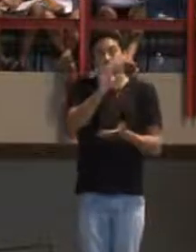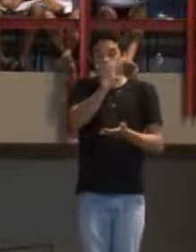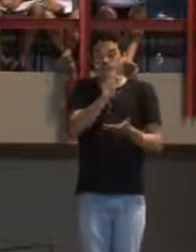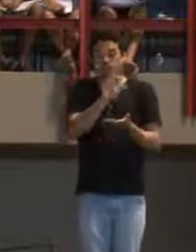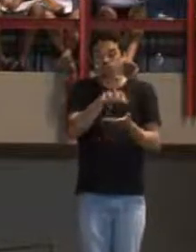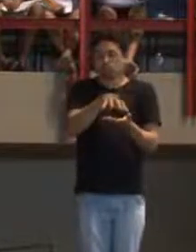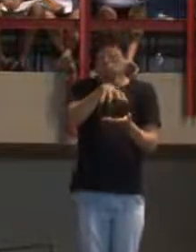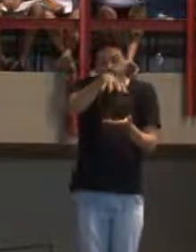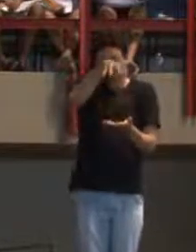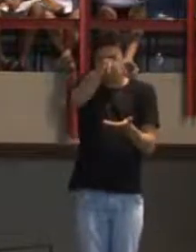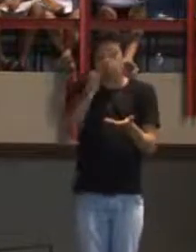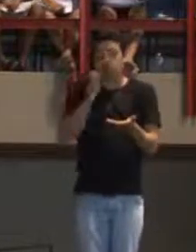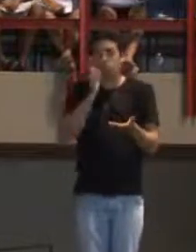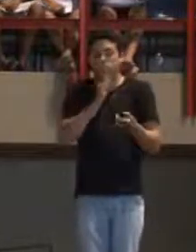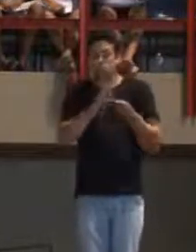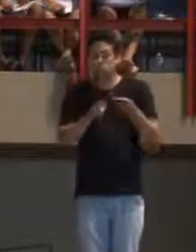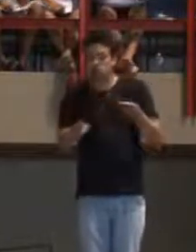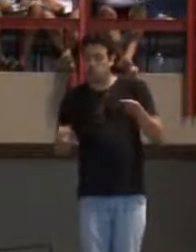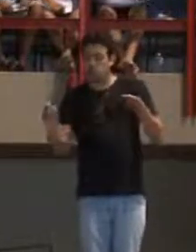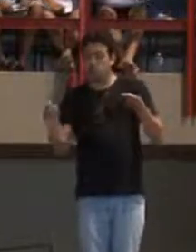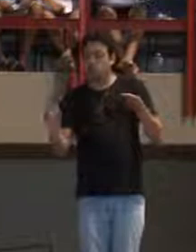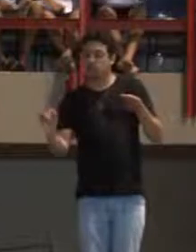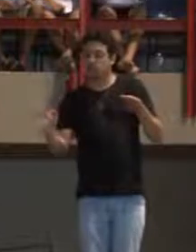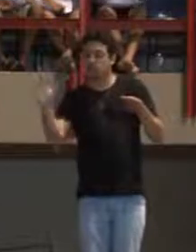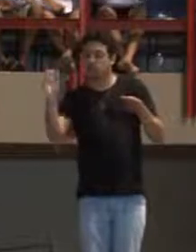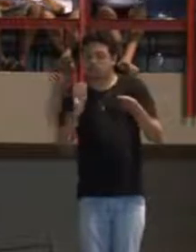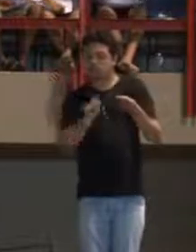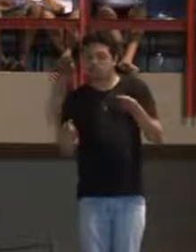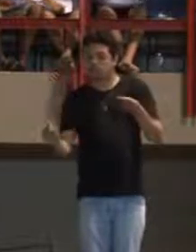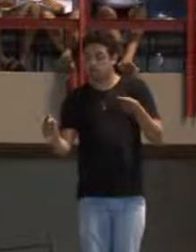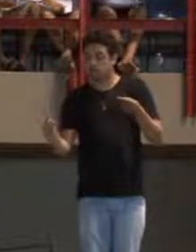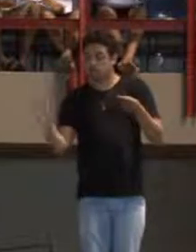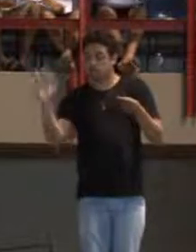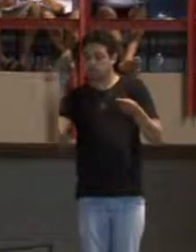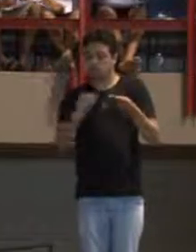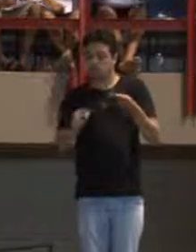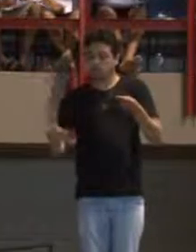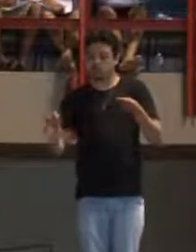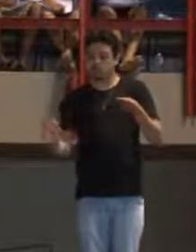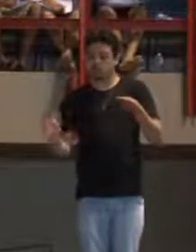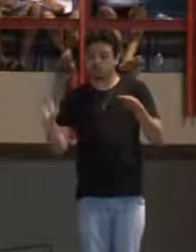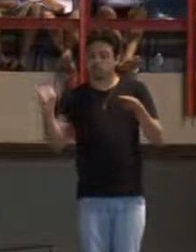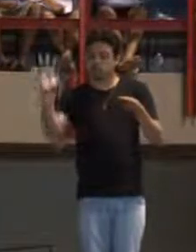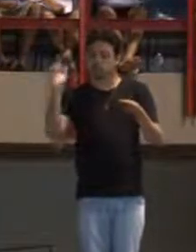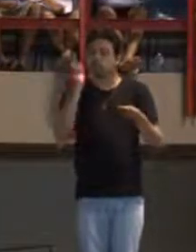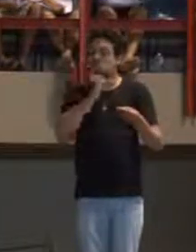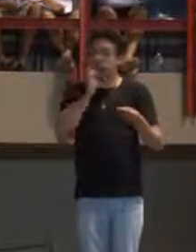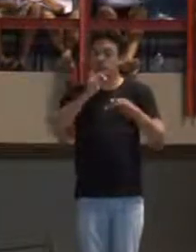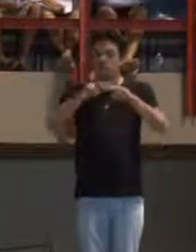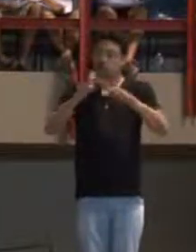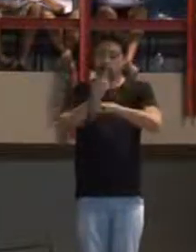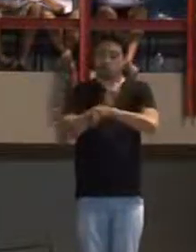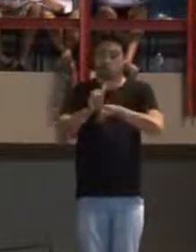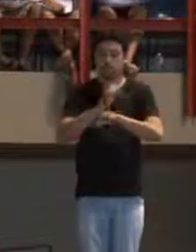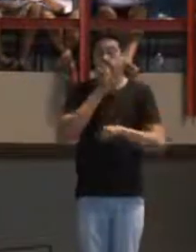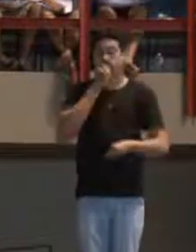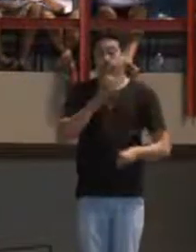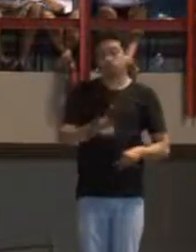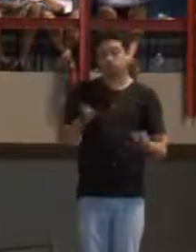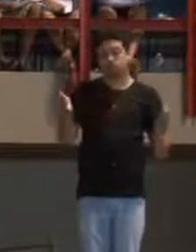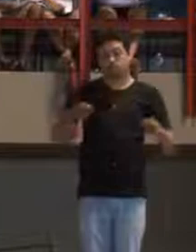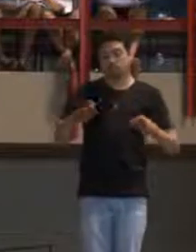dessa forma você consegue renovar a fonte para produzir gás natural. Então essa é uma alternativa boa,